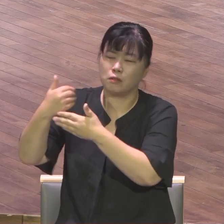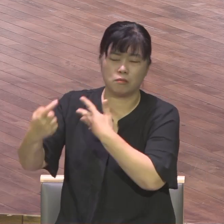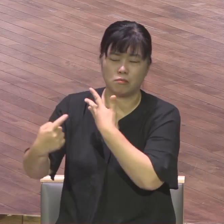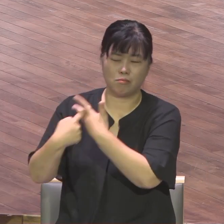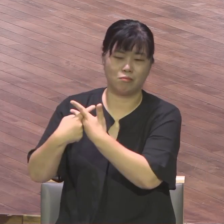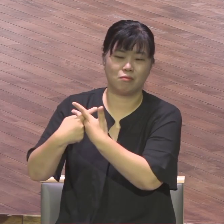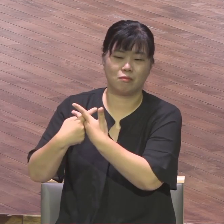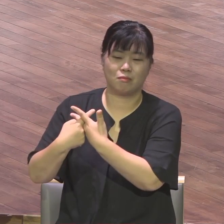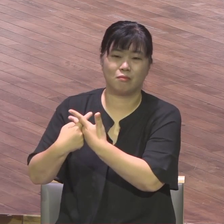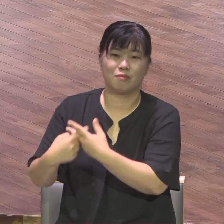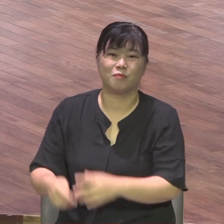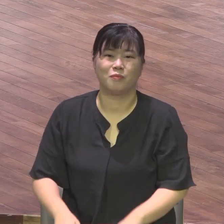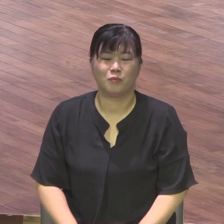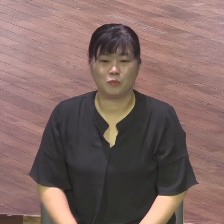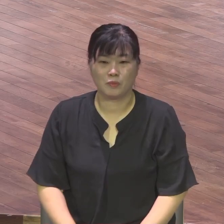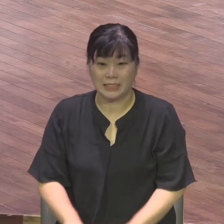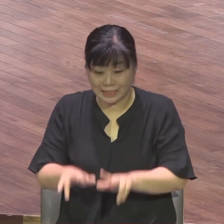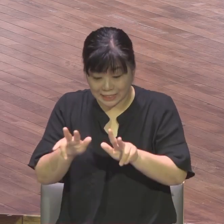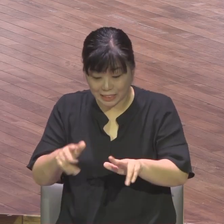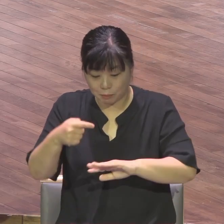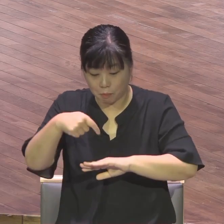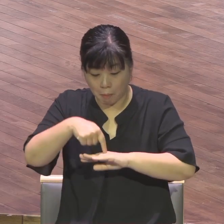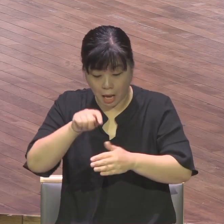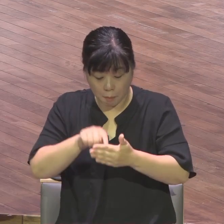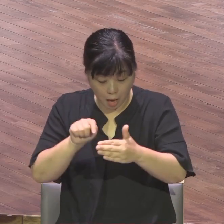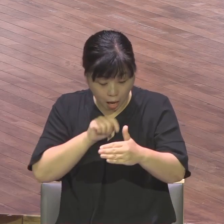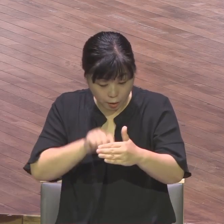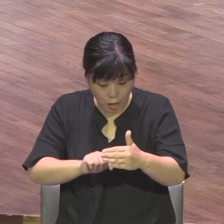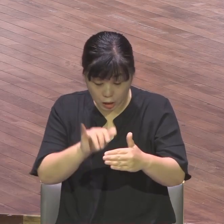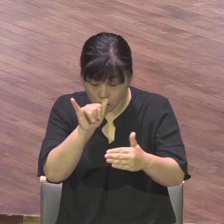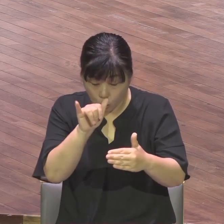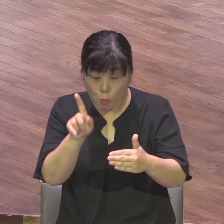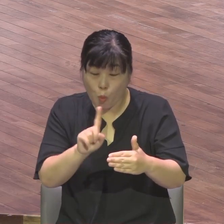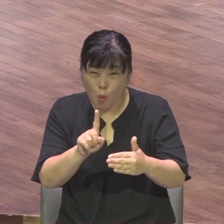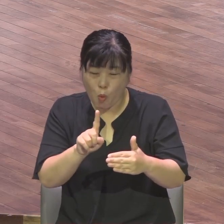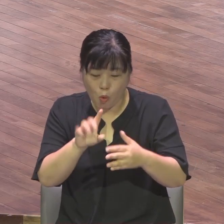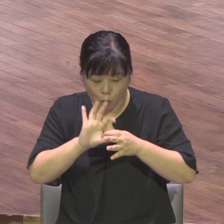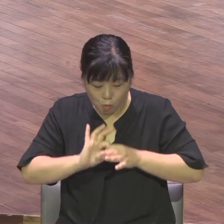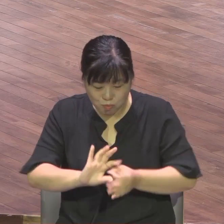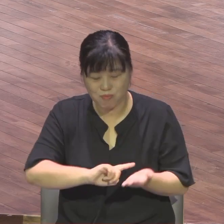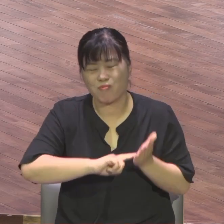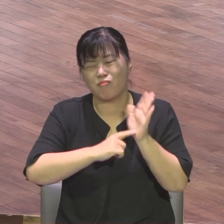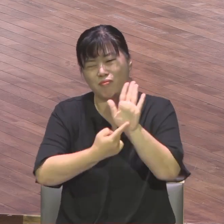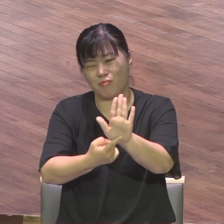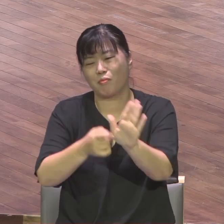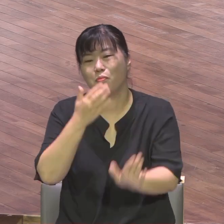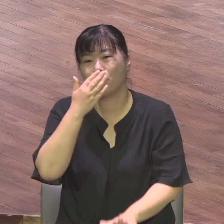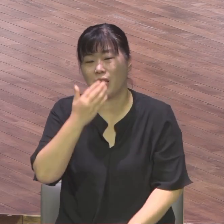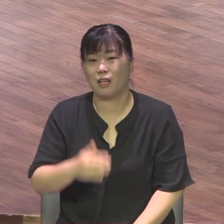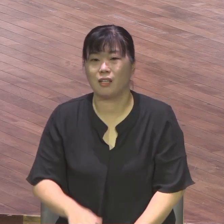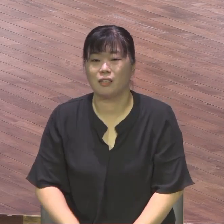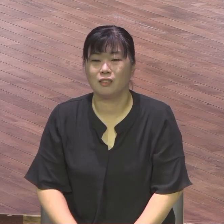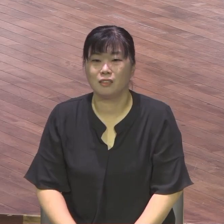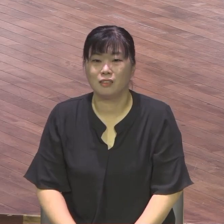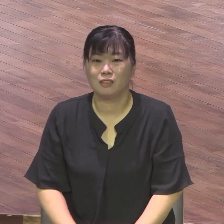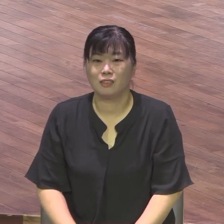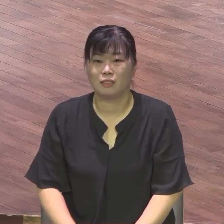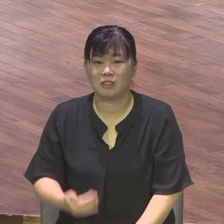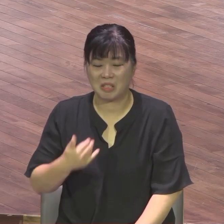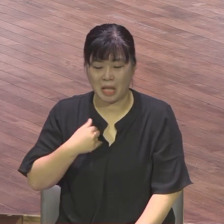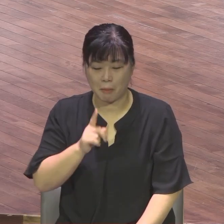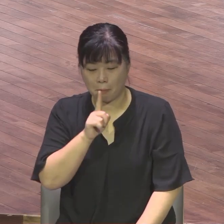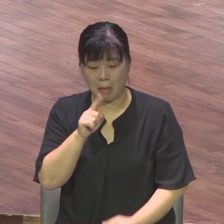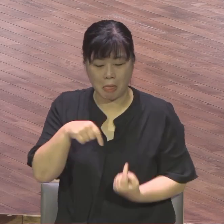중심이 오늘의 여러분 현실이에요. 오늘의 여러분 상태가 딱 그대로입니다. 내 어떤 변명도